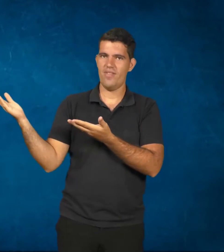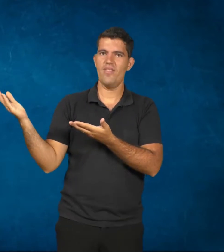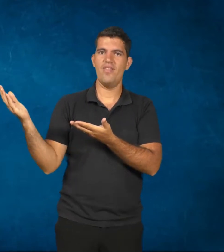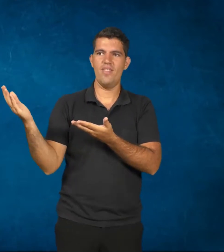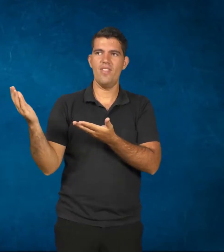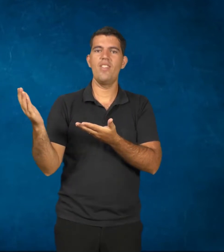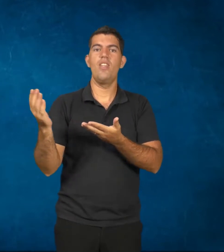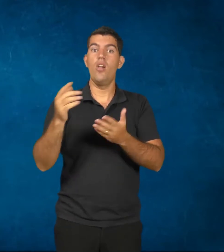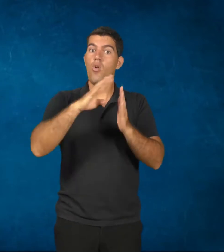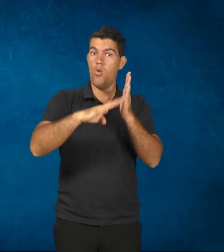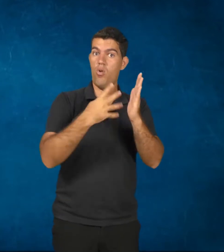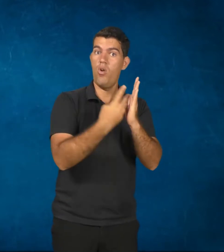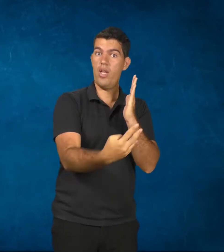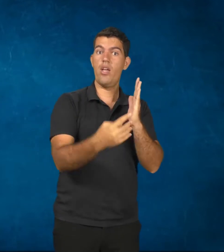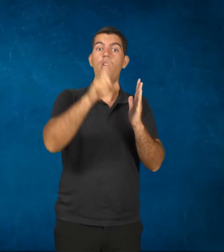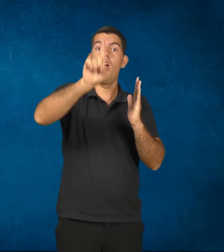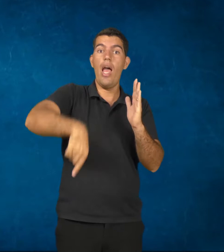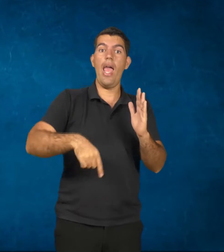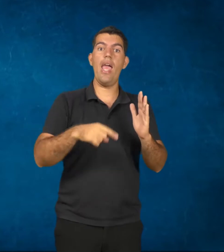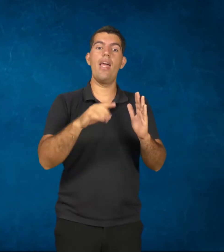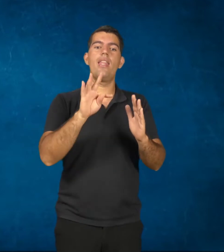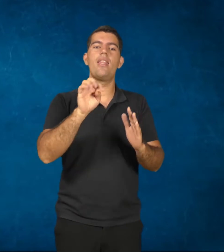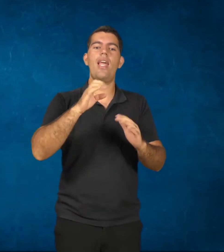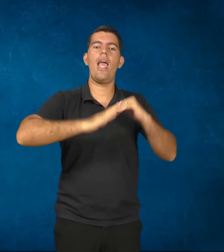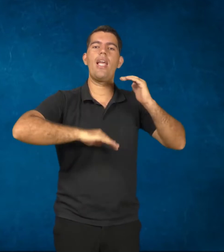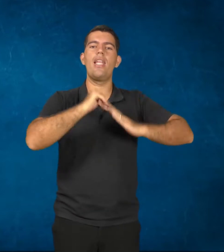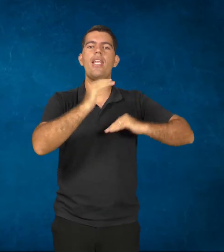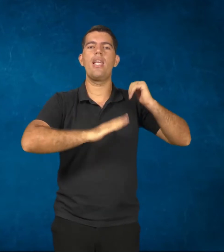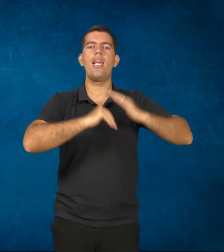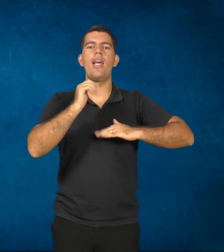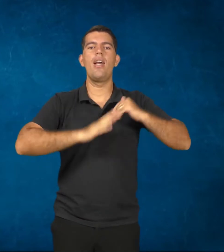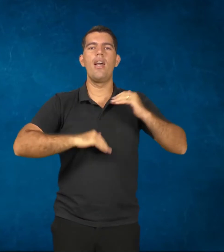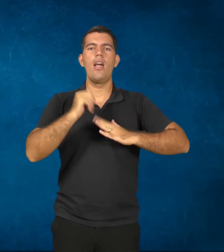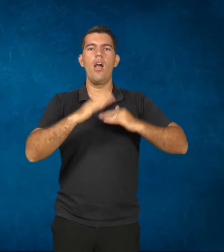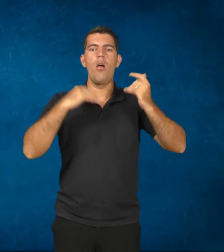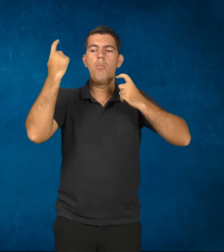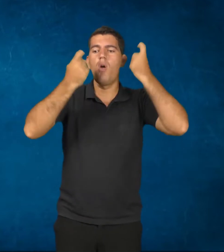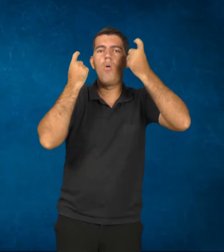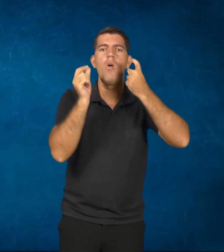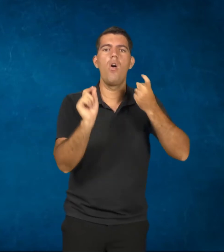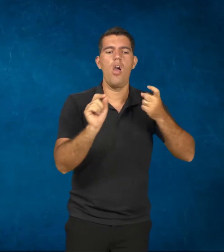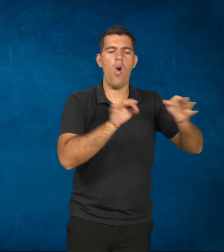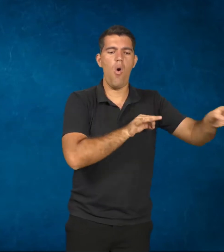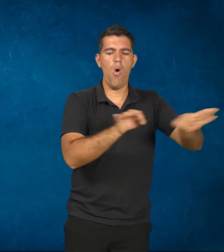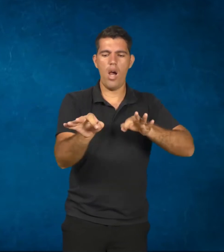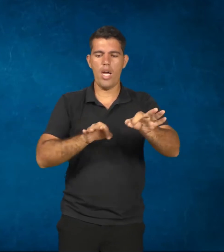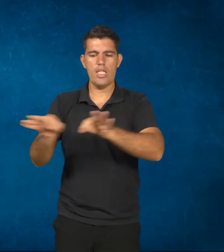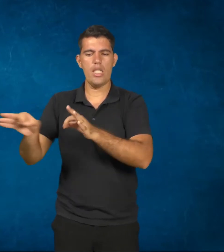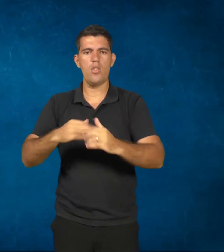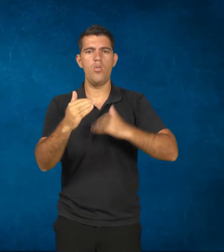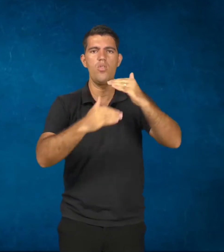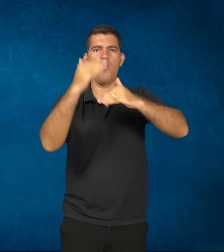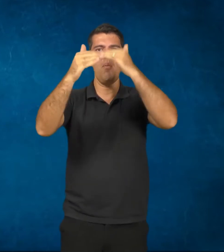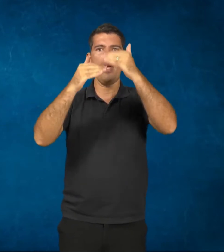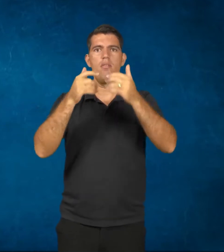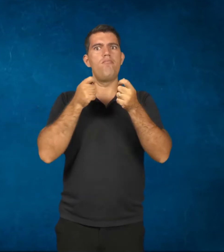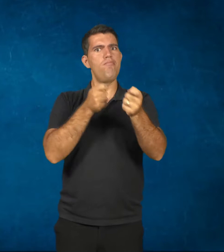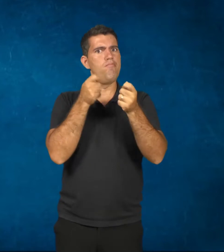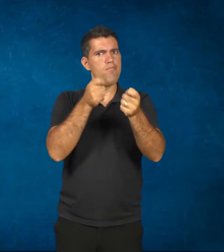é aqui essencialmente uma questão de técnica e preocupação com a organização e desenvolvimento. Ele insiste que os